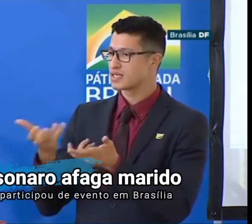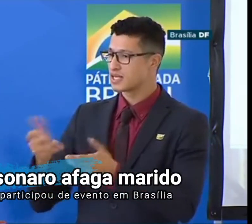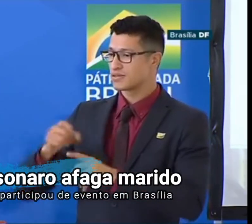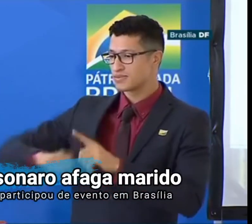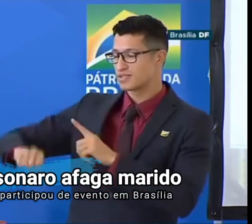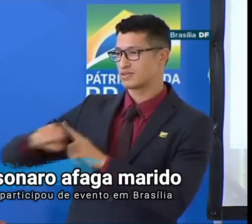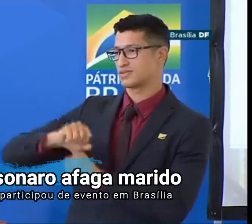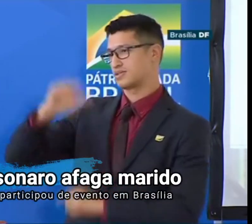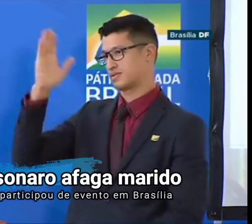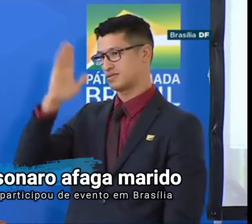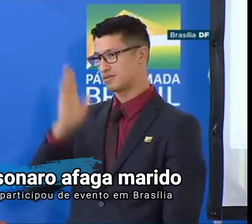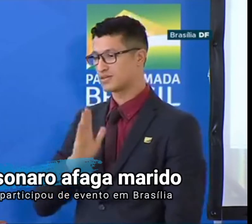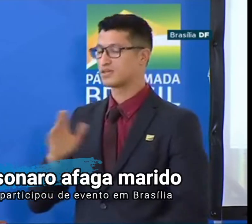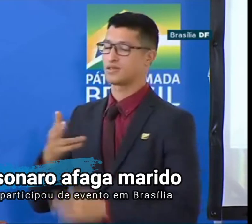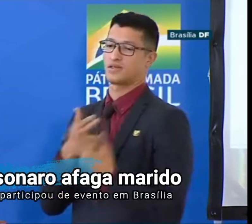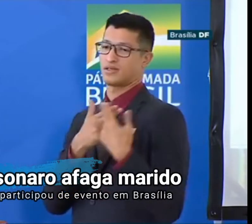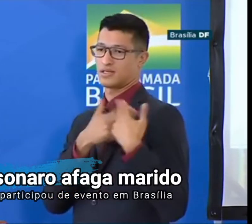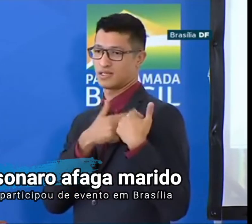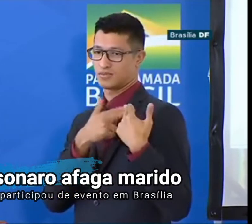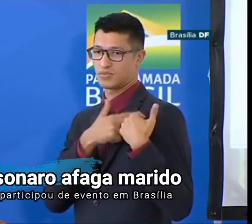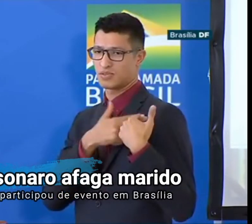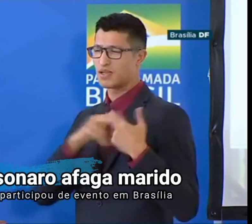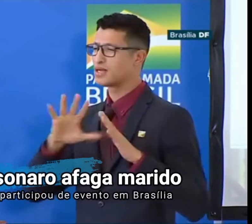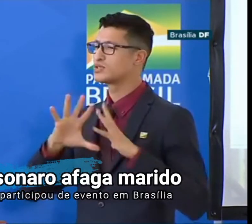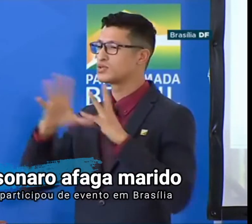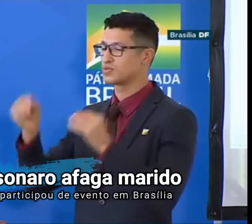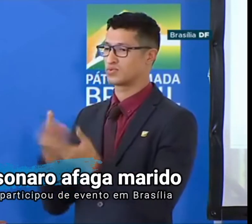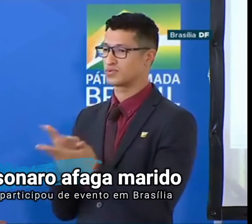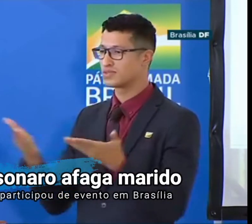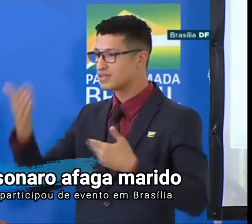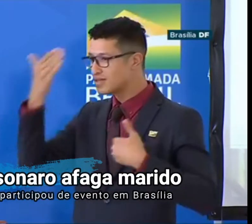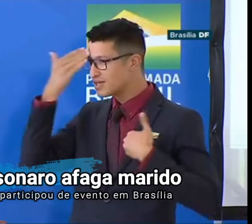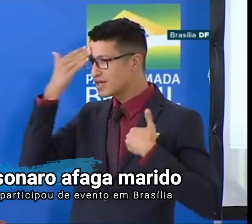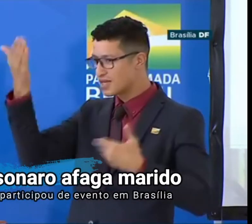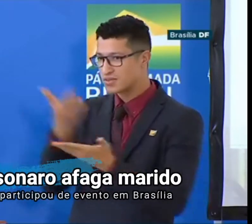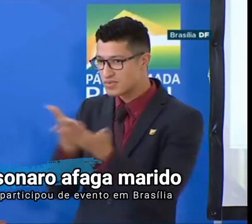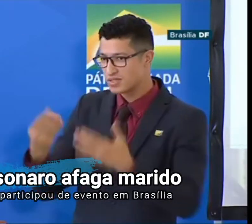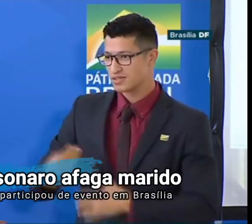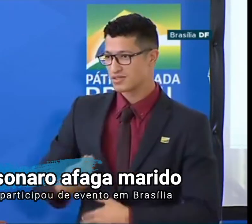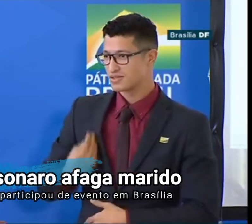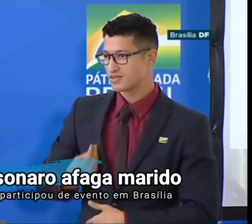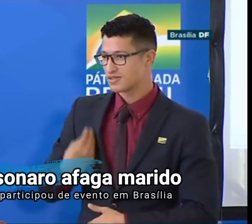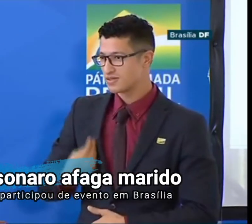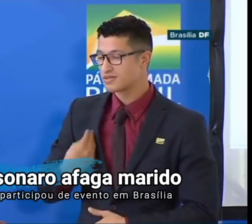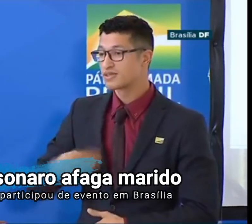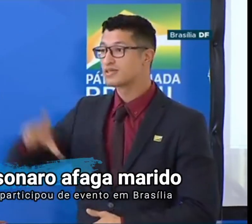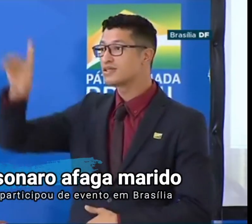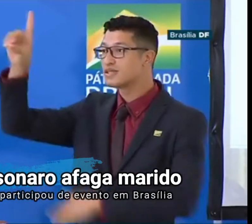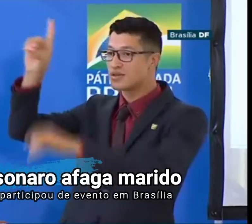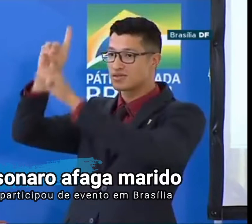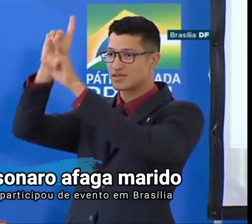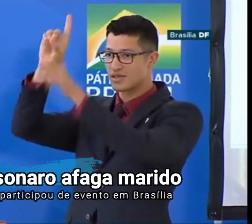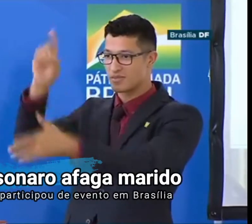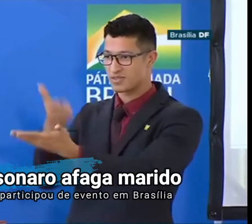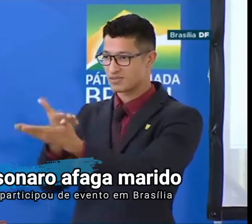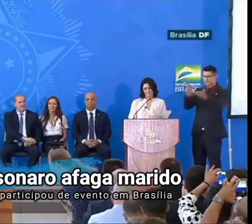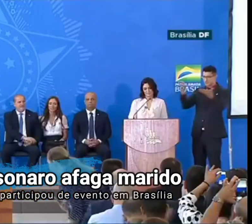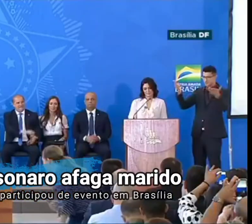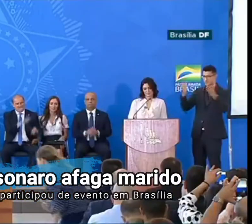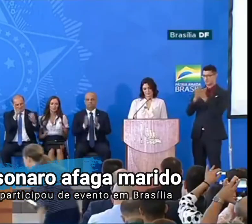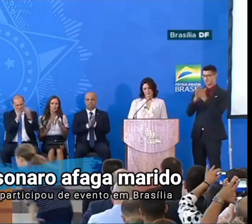nossa sociedade. E a responsabilidade é de todos nós. Agradeço a presença de todos vocês e que Deus nos abençoe.